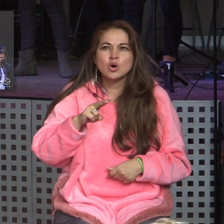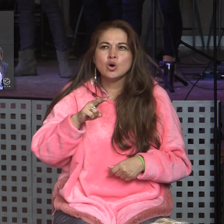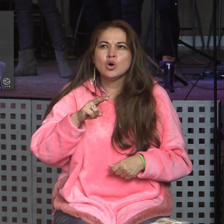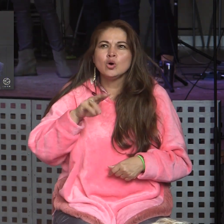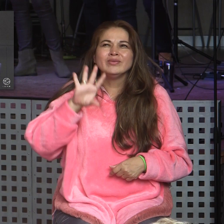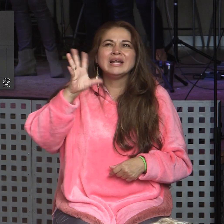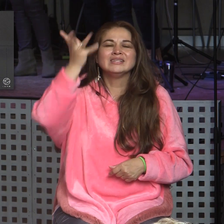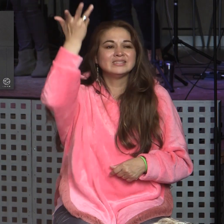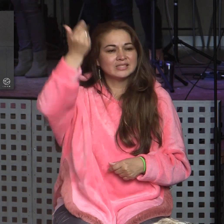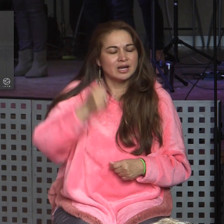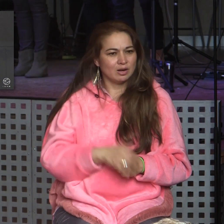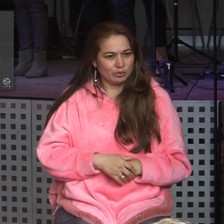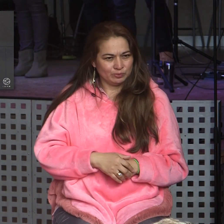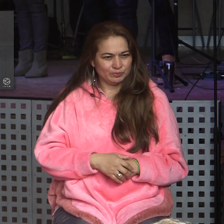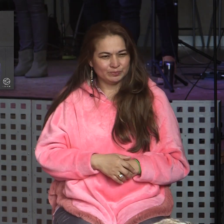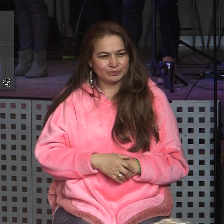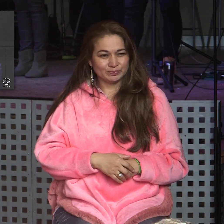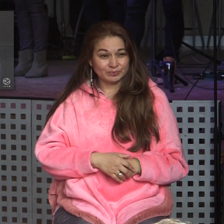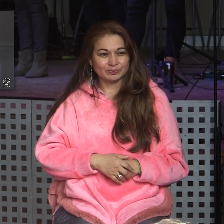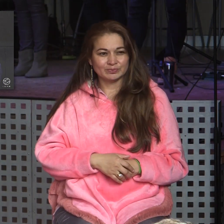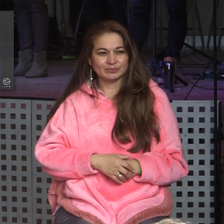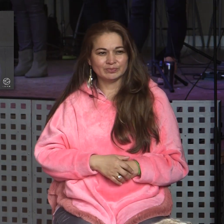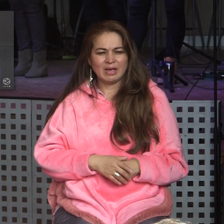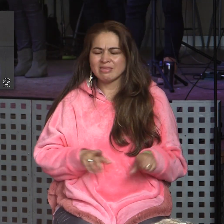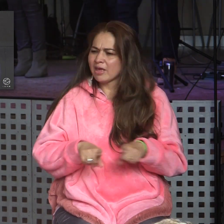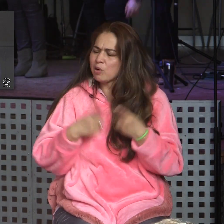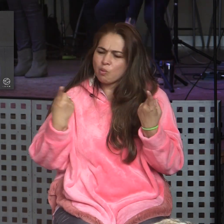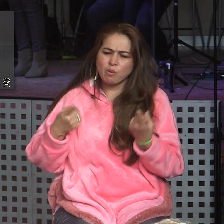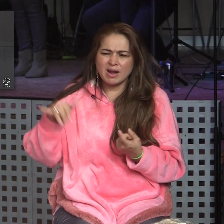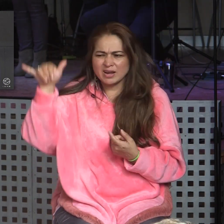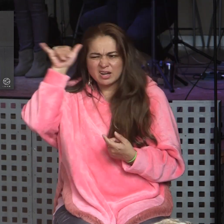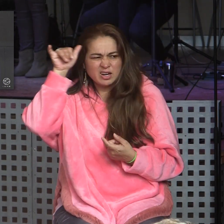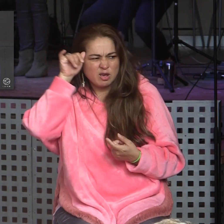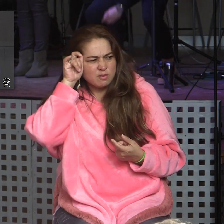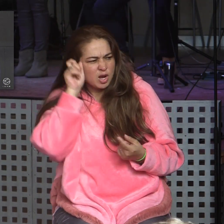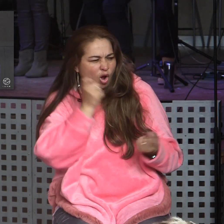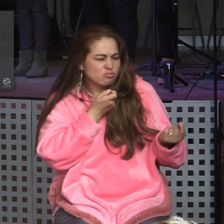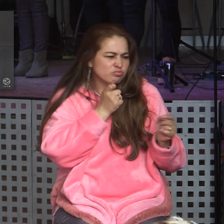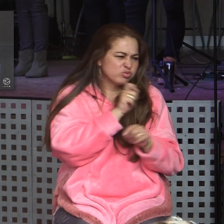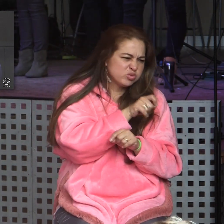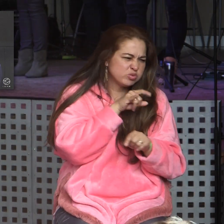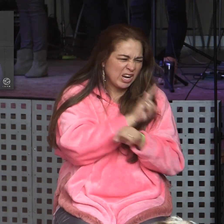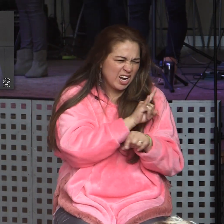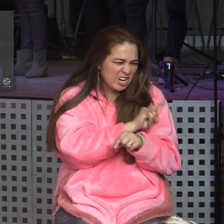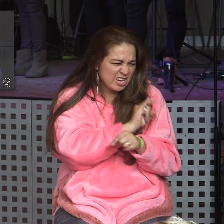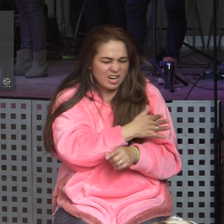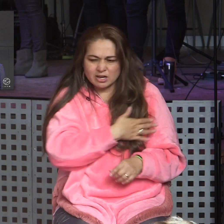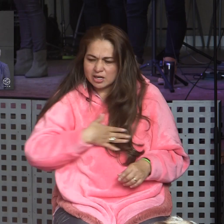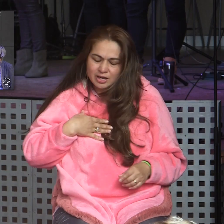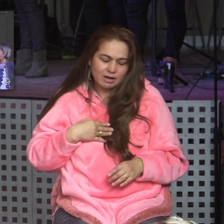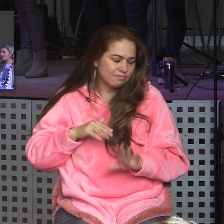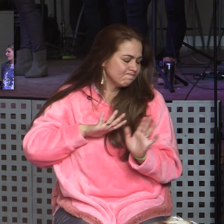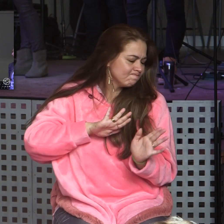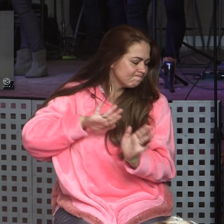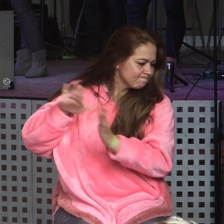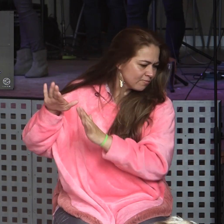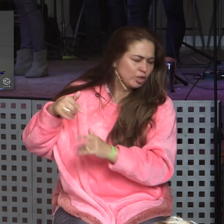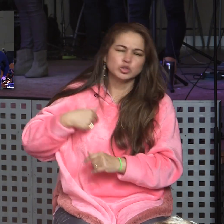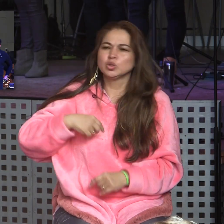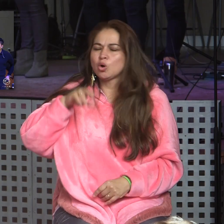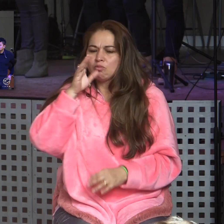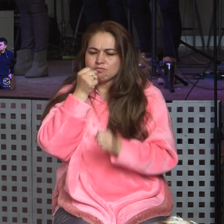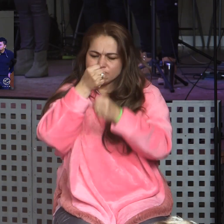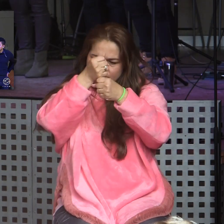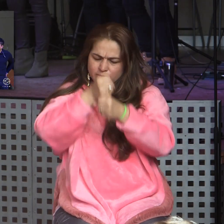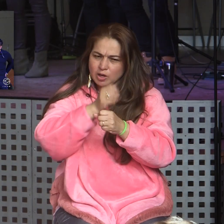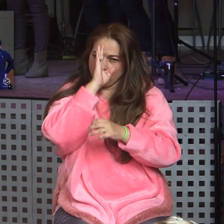como cristiano, a pesar de todos los ataques del enemigo y todas las cosas que se enfrenten delante de nosotros.